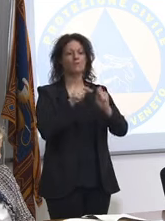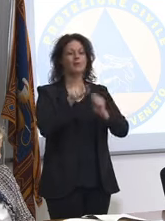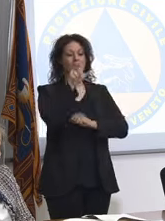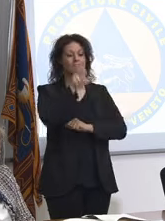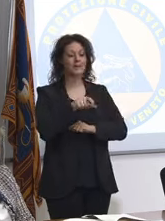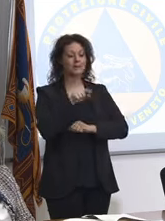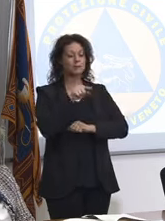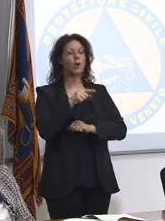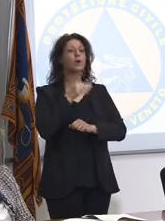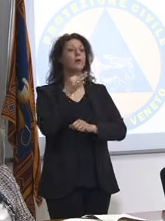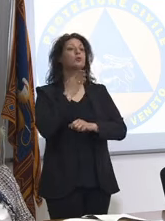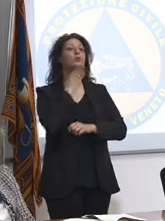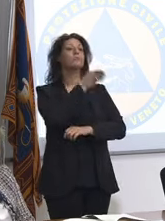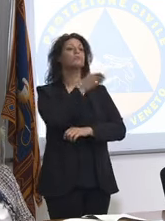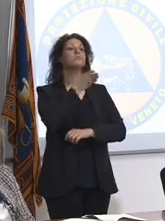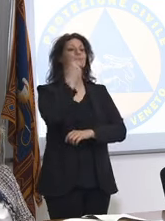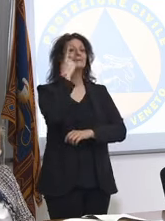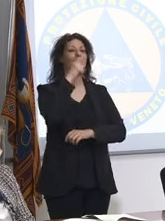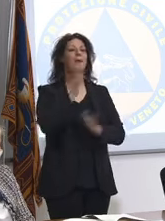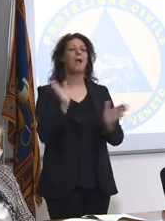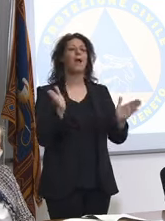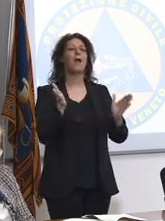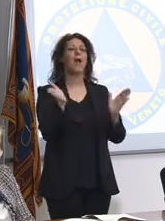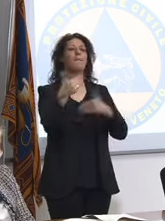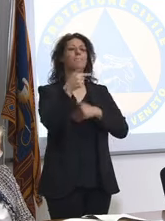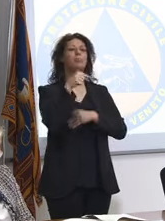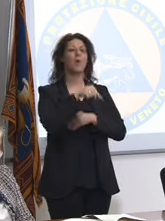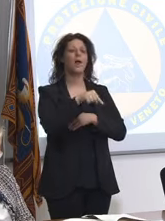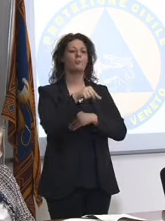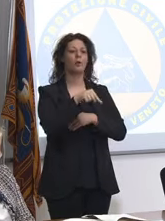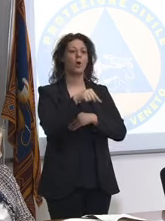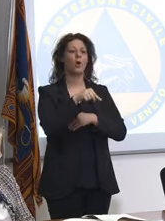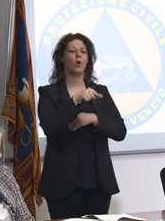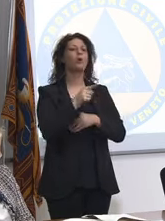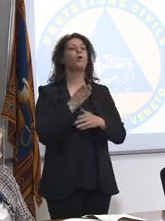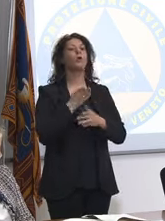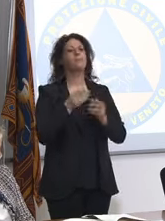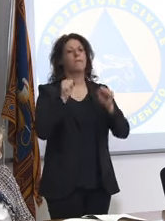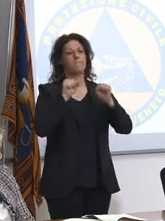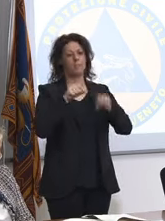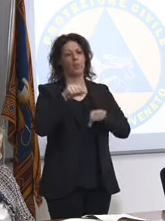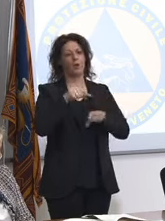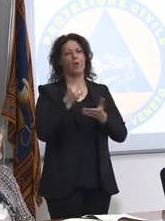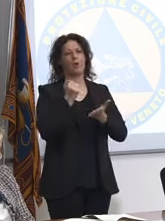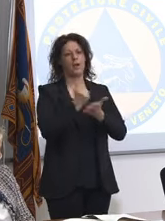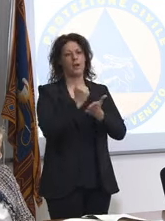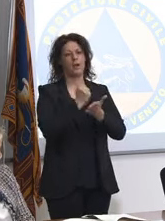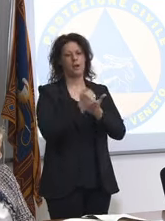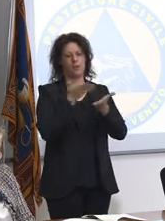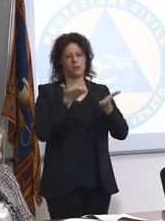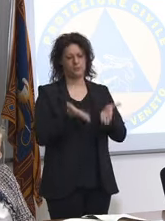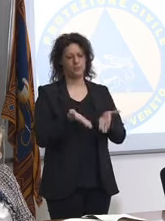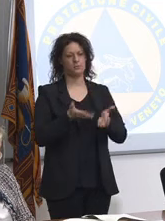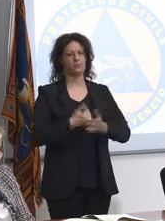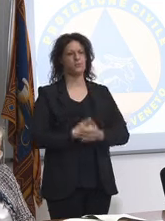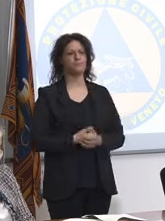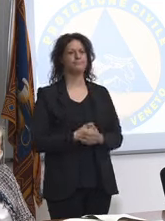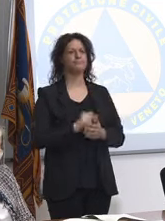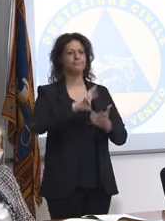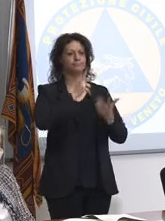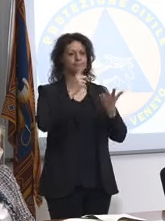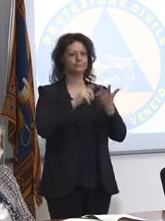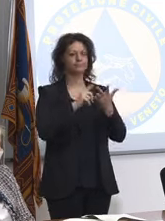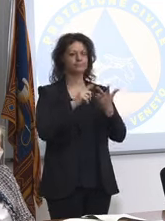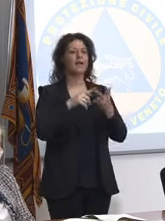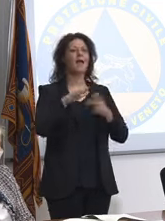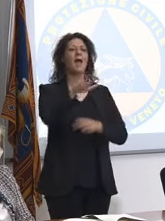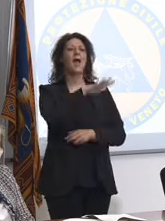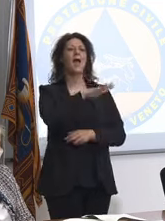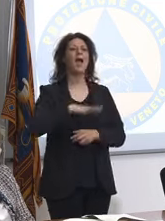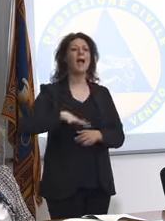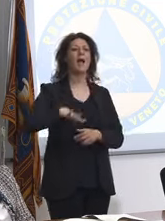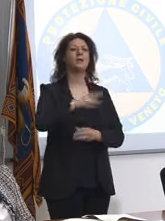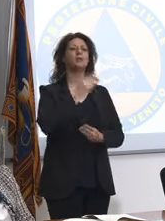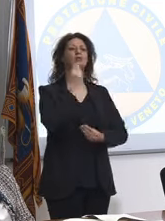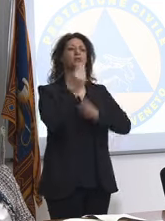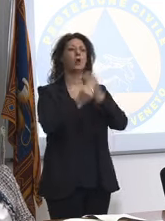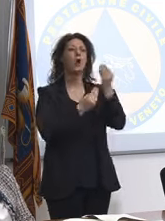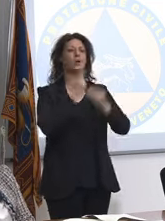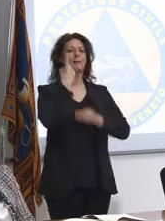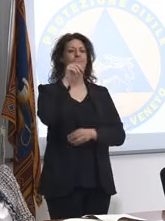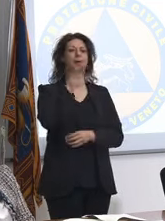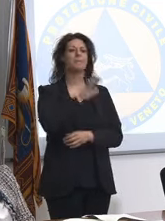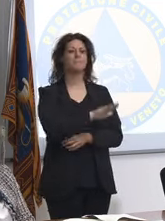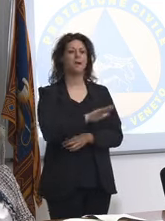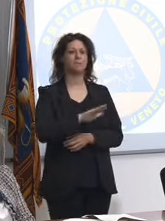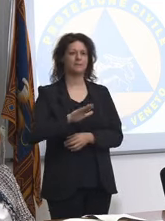negli ambulatori, quindi abbiamo chiarito anche questo. 3. Aree giochi per bambini in